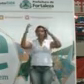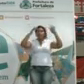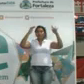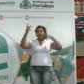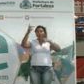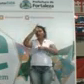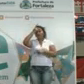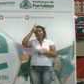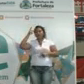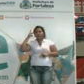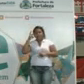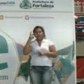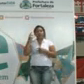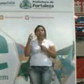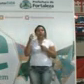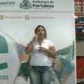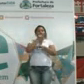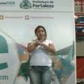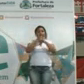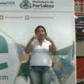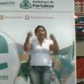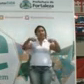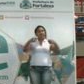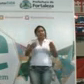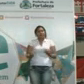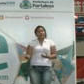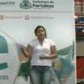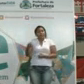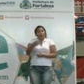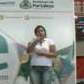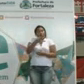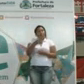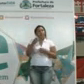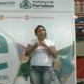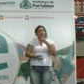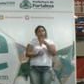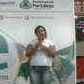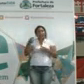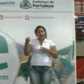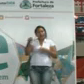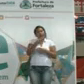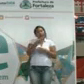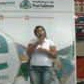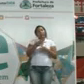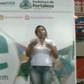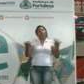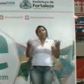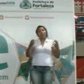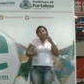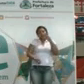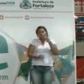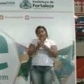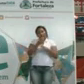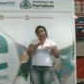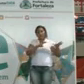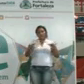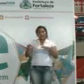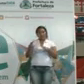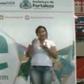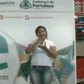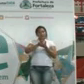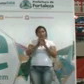vão dizer, é preciso uma arte nova. Aí vai ser criada a Semana de Arte Moderna, porque essas